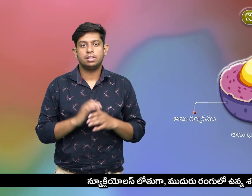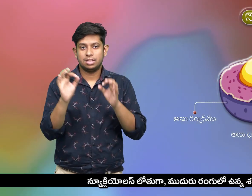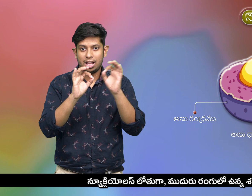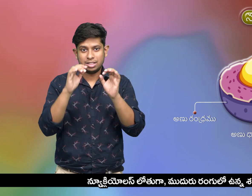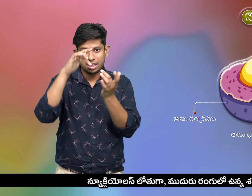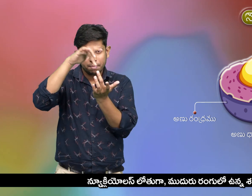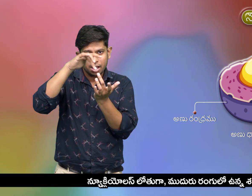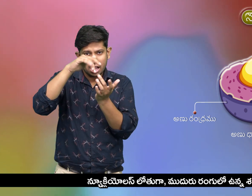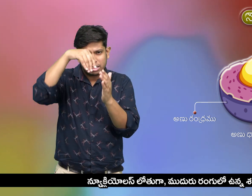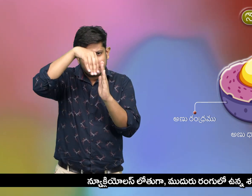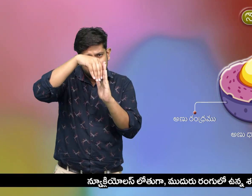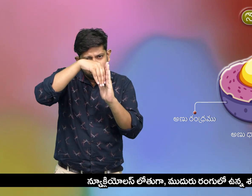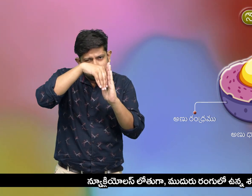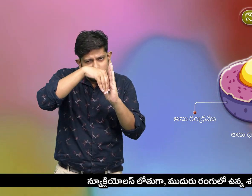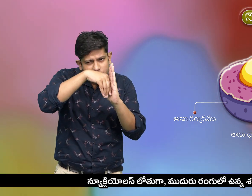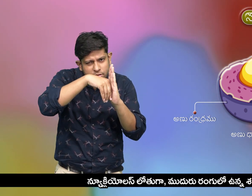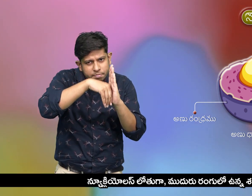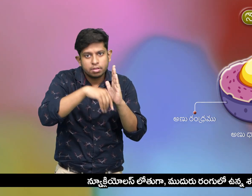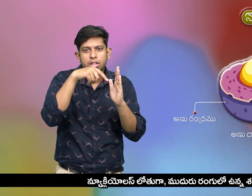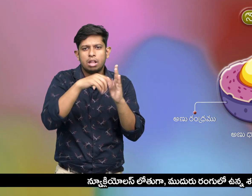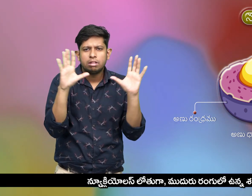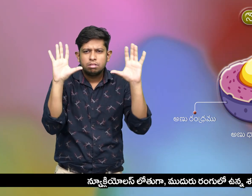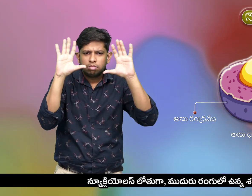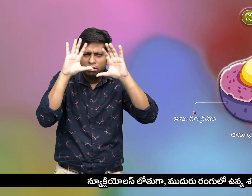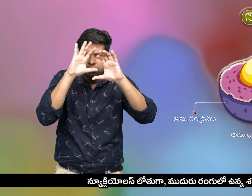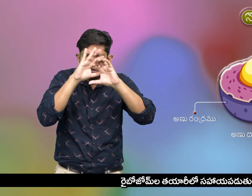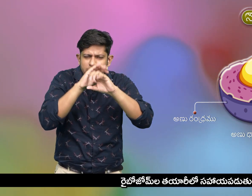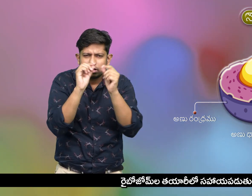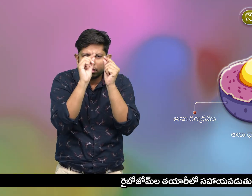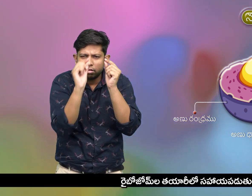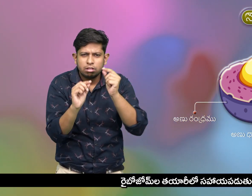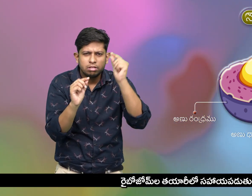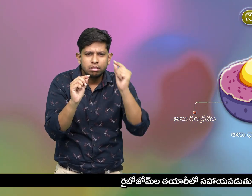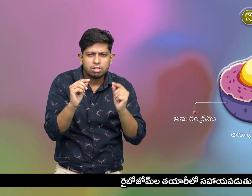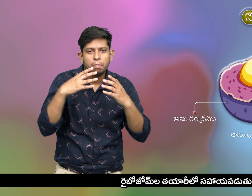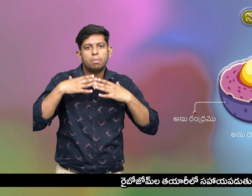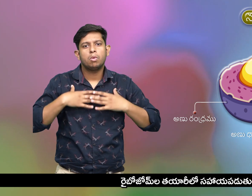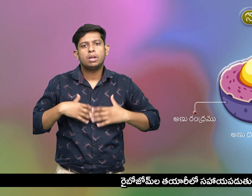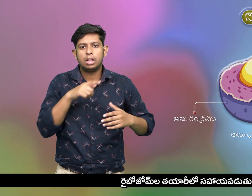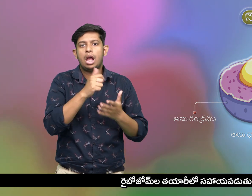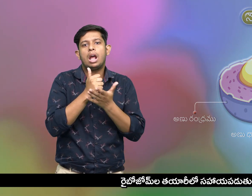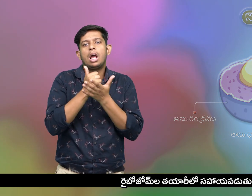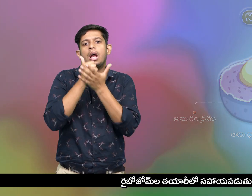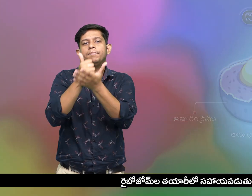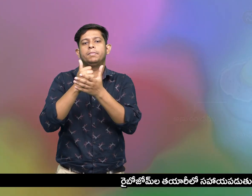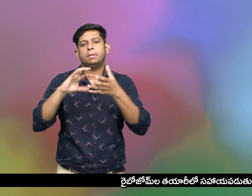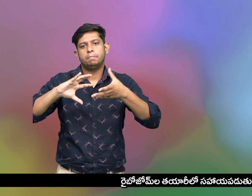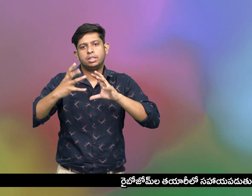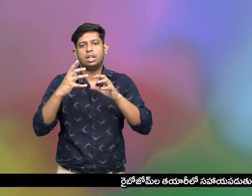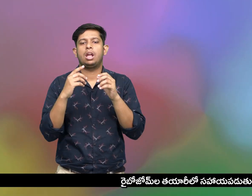న్యూక్లియోలస్ లోతుగా ముదురు రంగులో ఉన్న శరీరం మరియు రైబోజోమ్ల తయారీలో సహాయపడుతుంది.